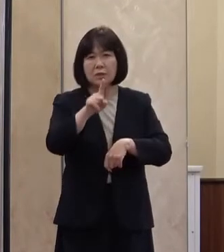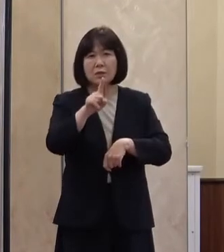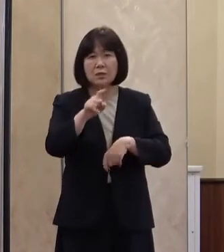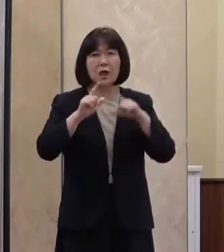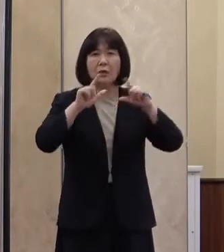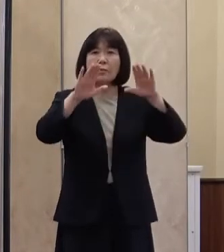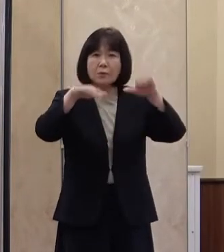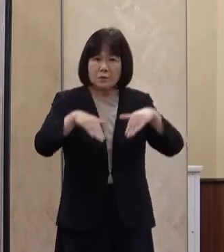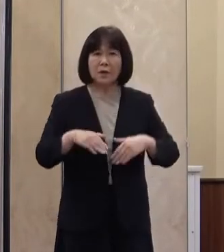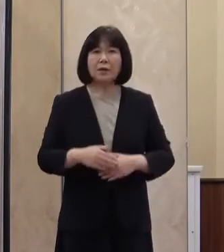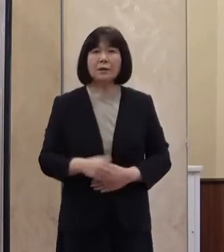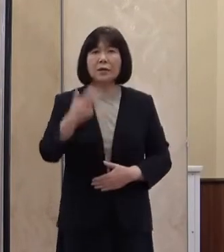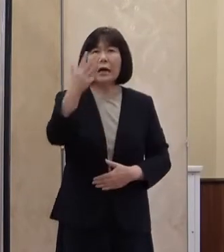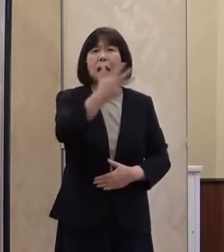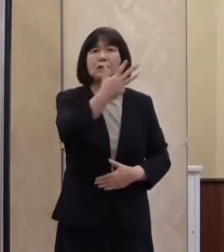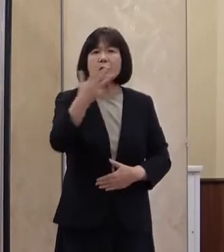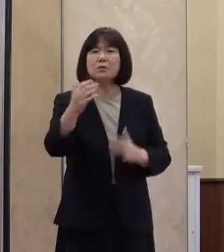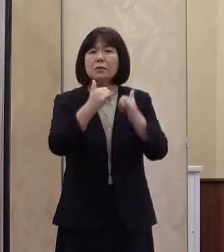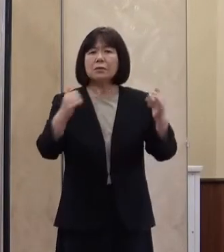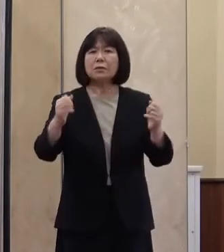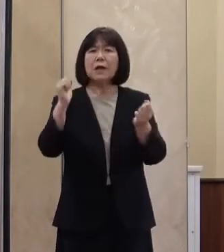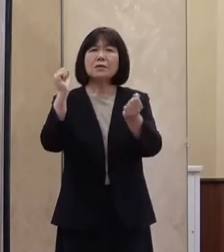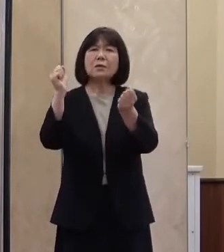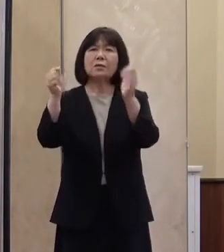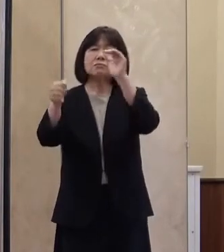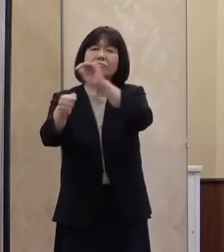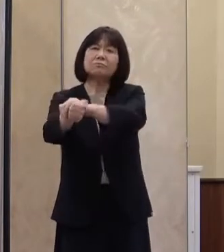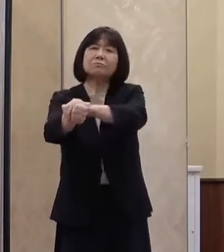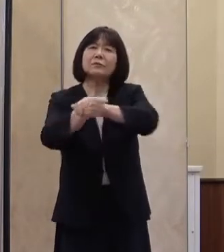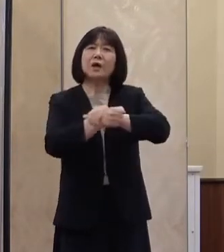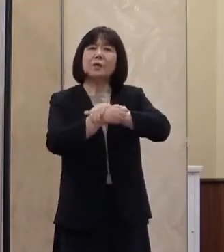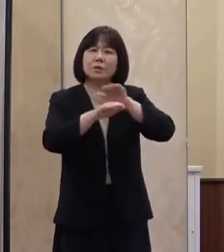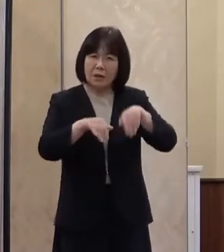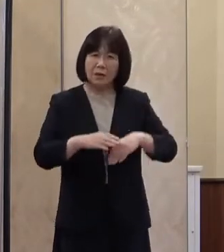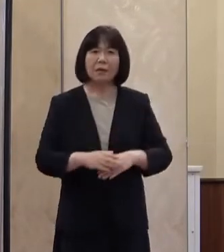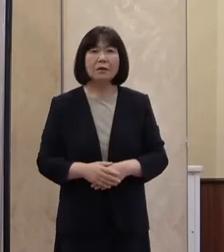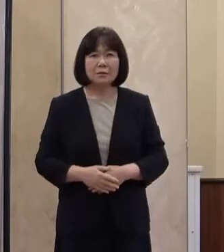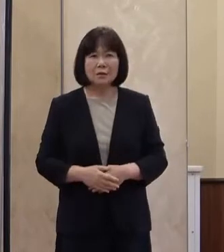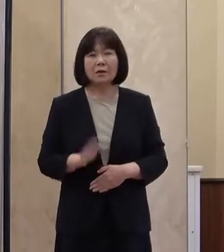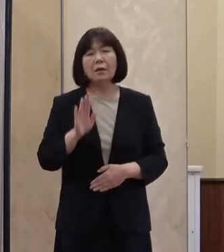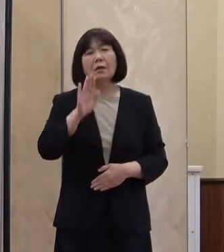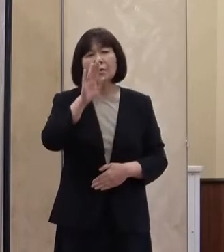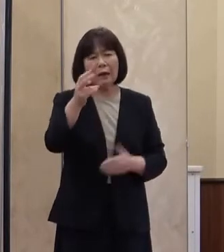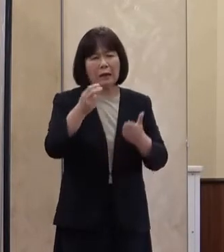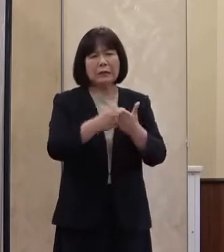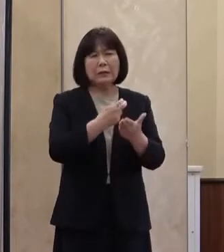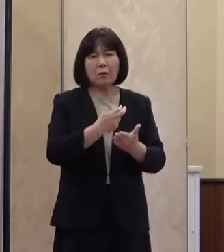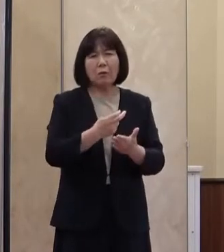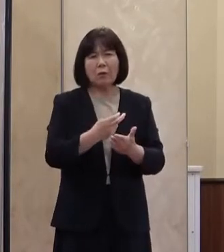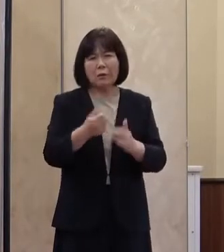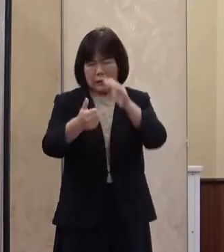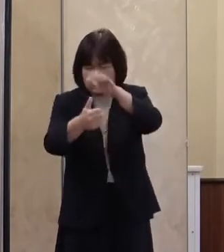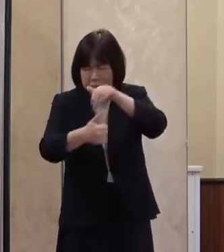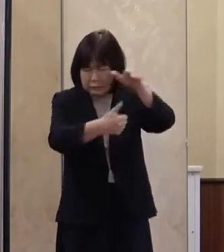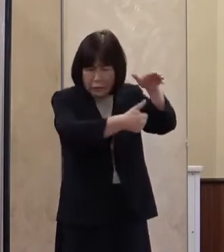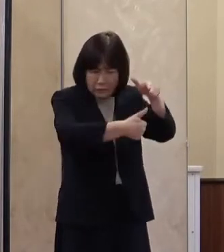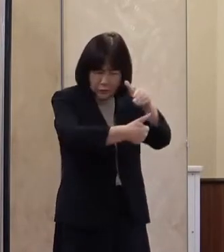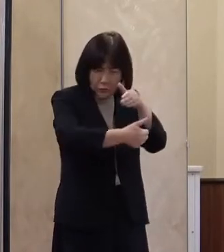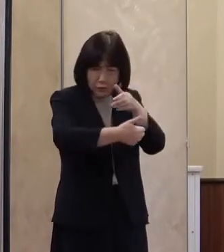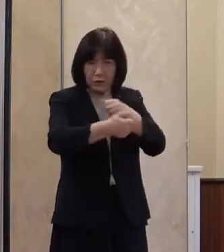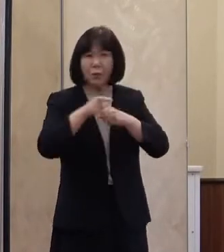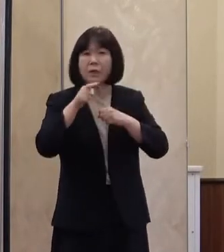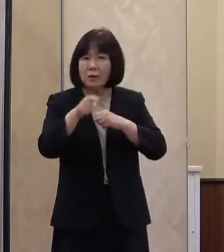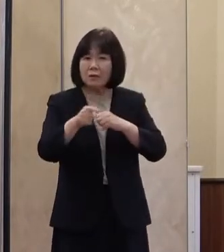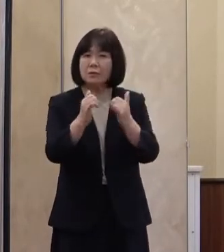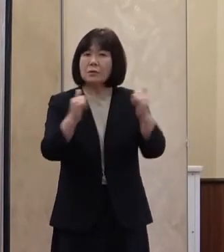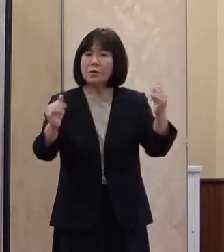の逮捕をいたしました。これからもですね、この違法な客引きをする、そういった